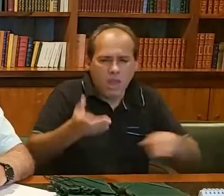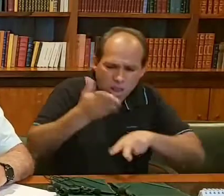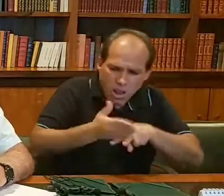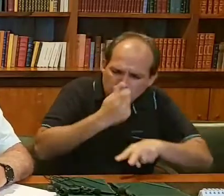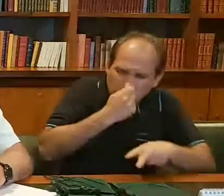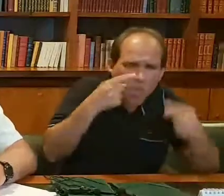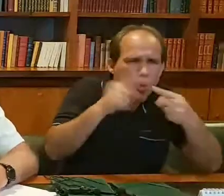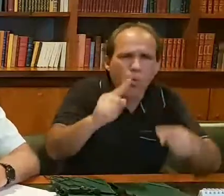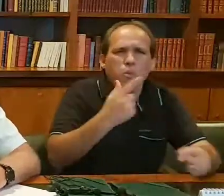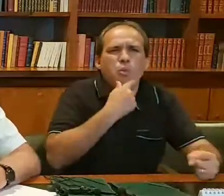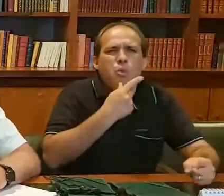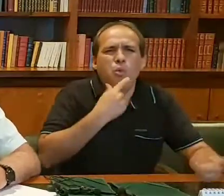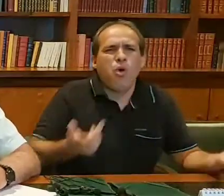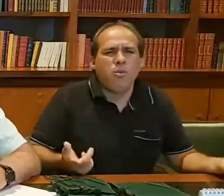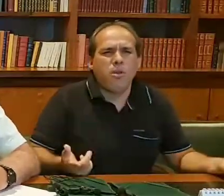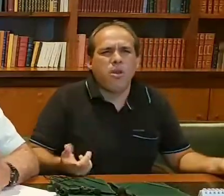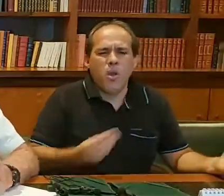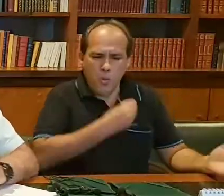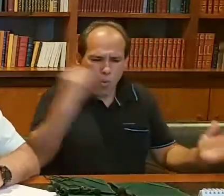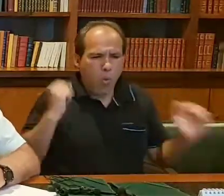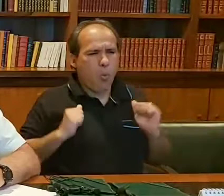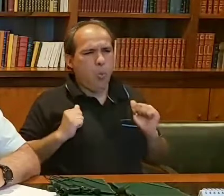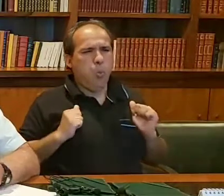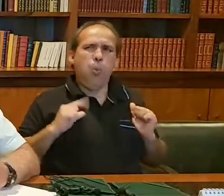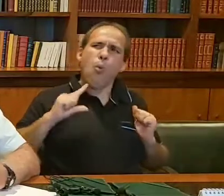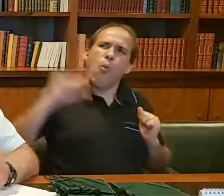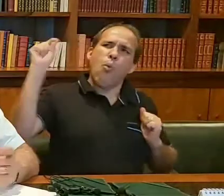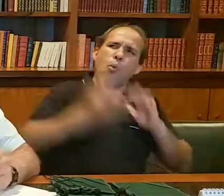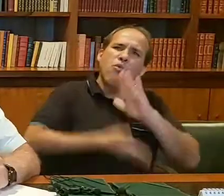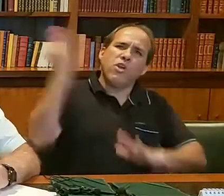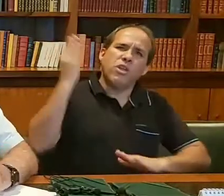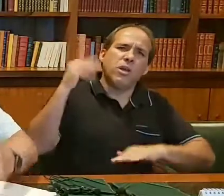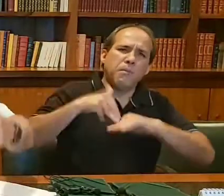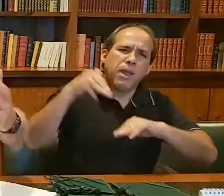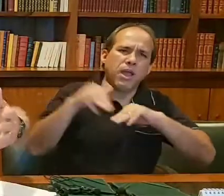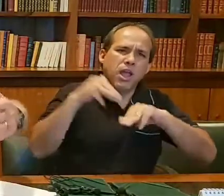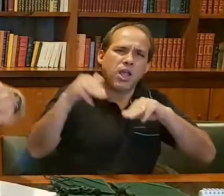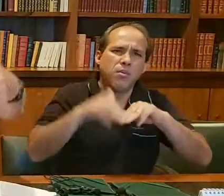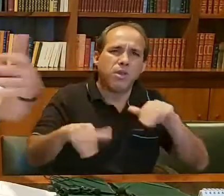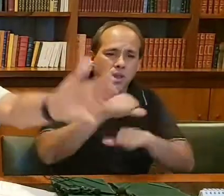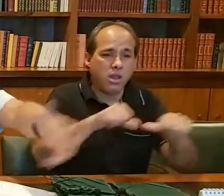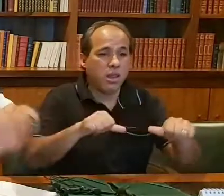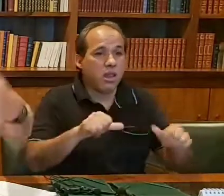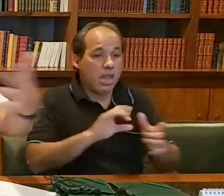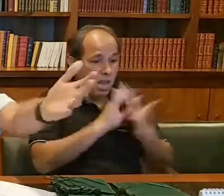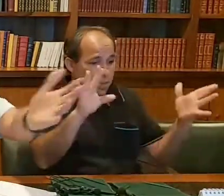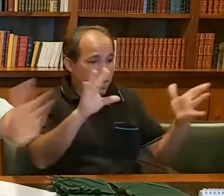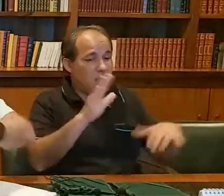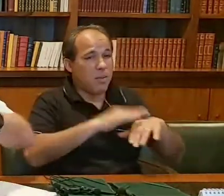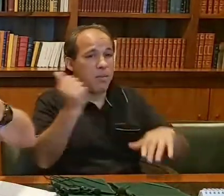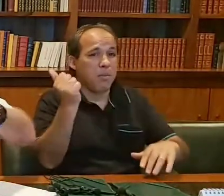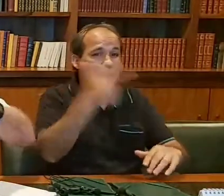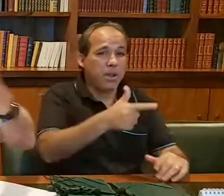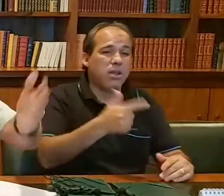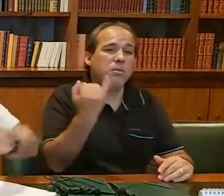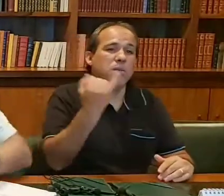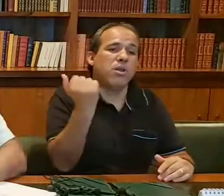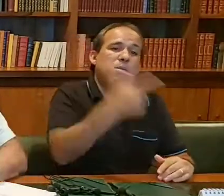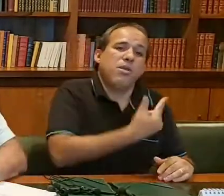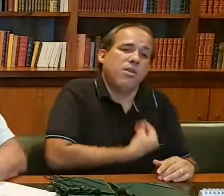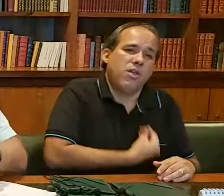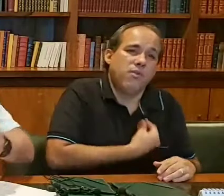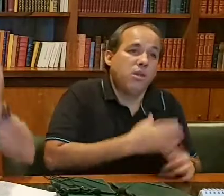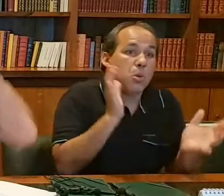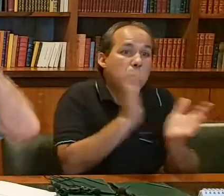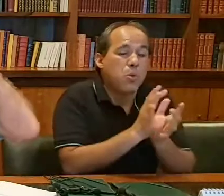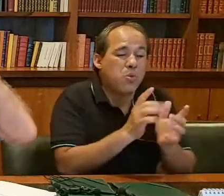arma é a garantia da sua liberdade. E quando eu falo que a liberdade é mais importante que a vida, pronto. A imprensa toda começa a escrever um